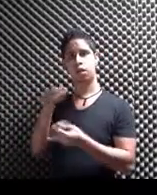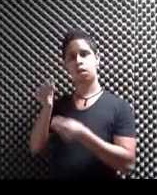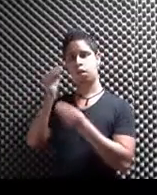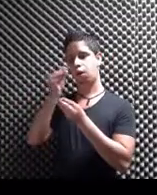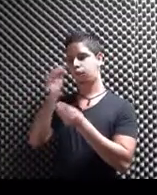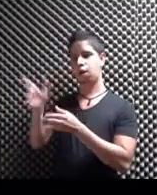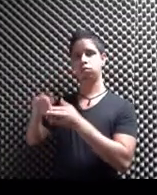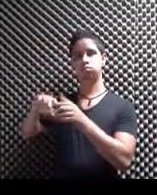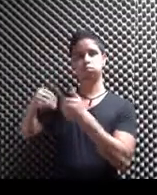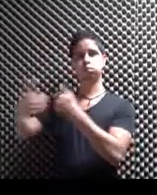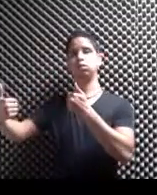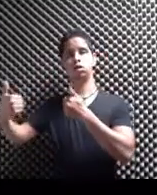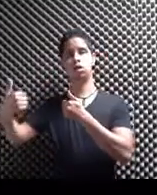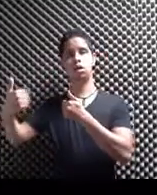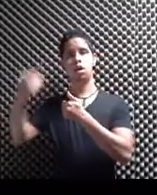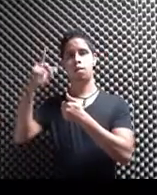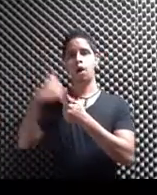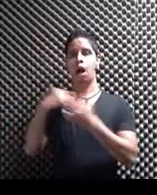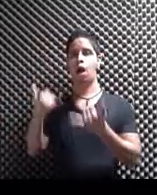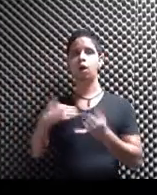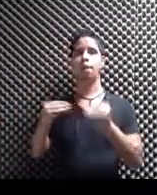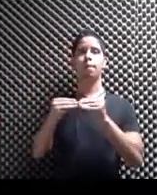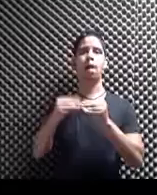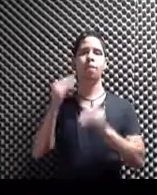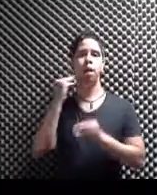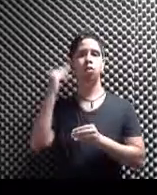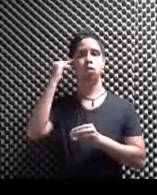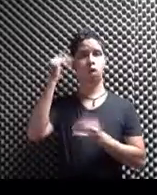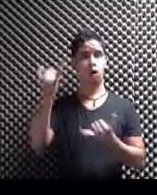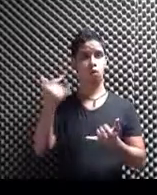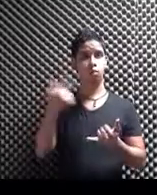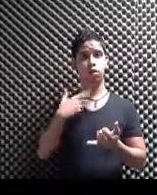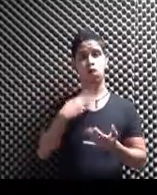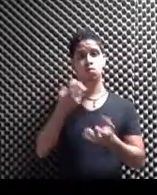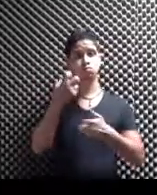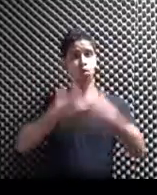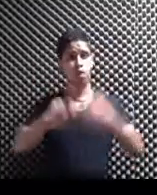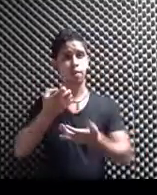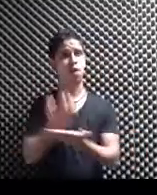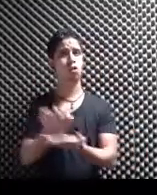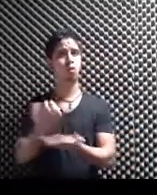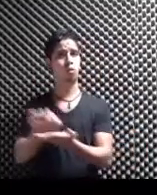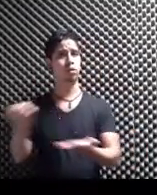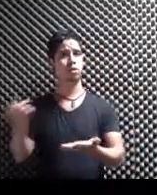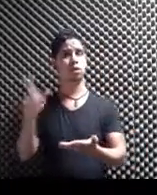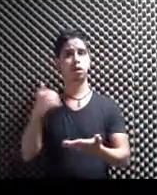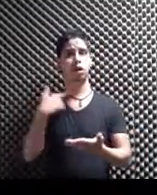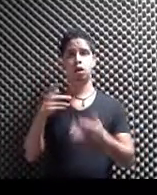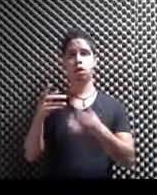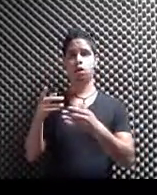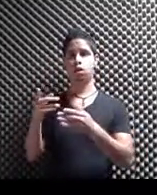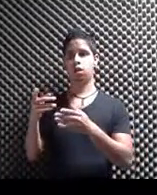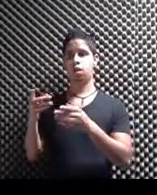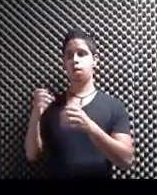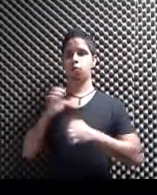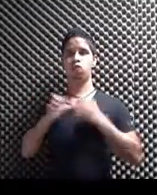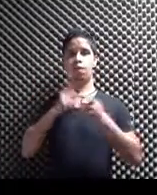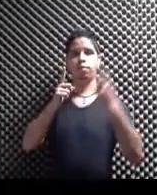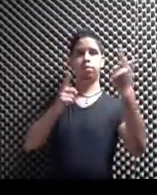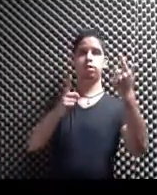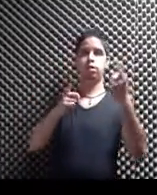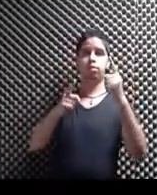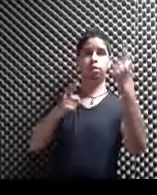hay una crisis ¿verdad? que tomó hay una crisis económica que tomó lugar de lo que era emocional